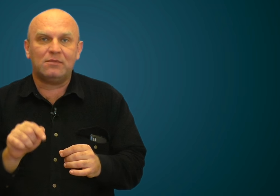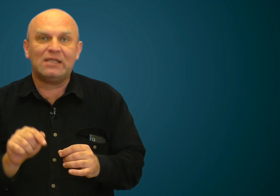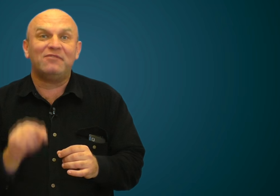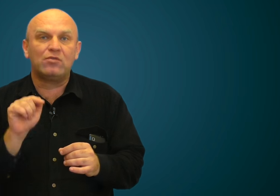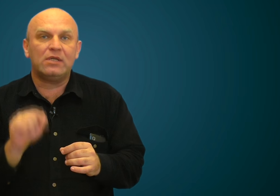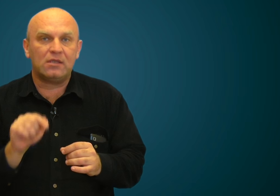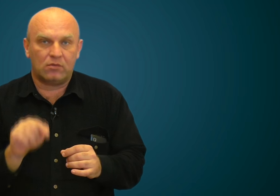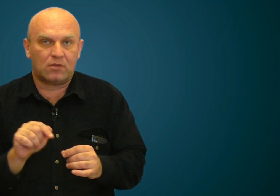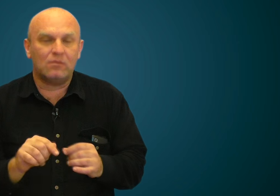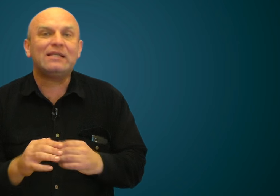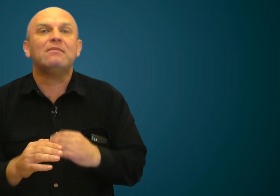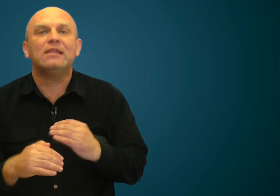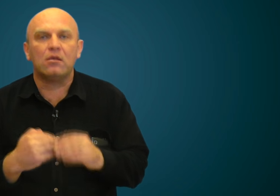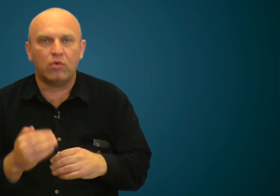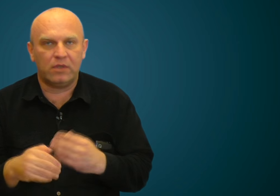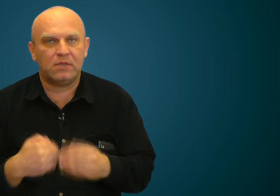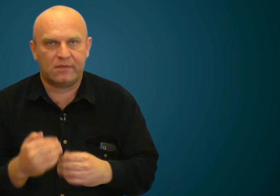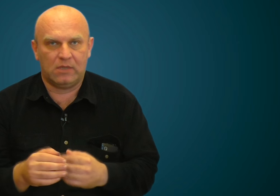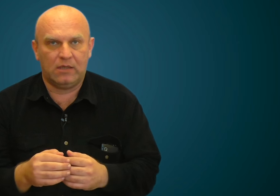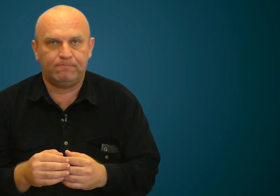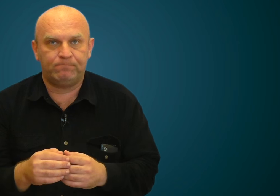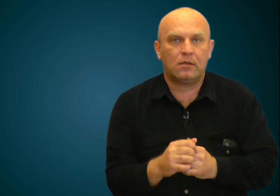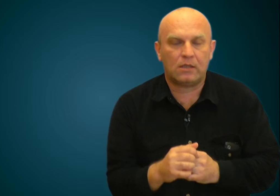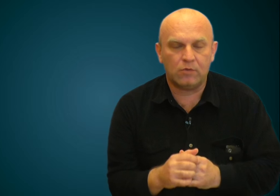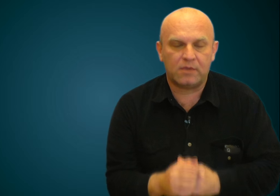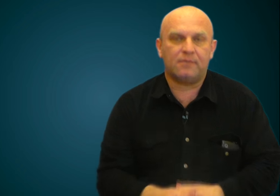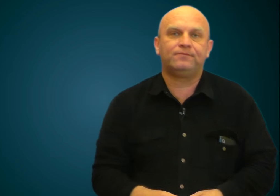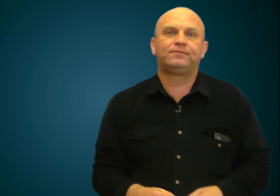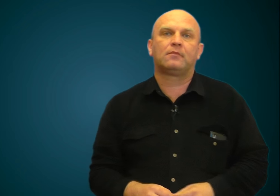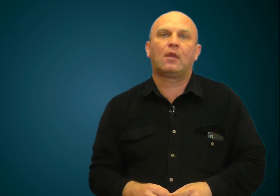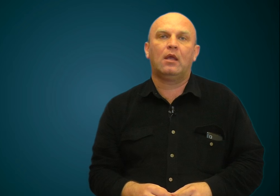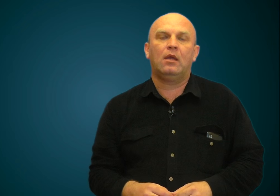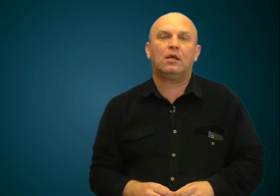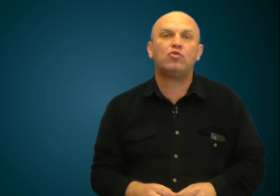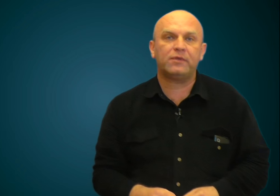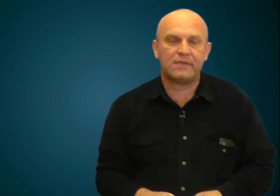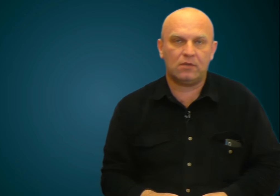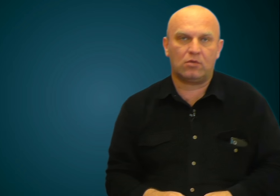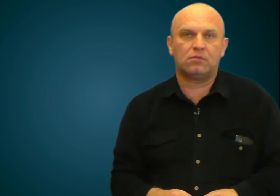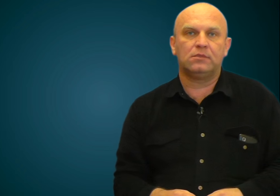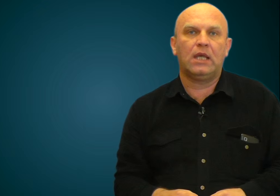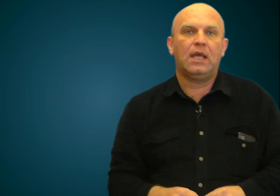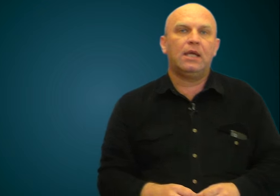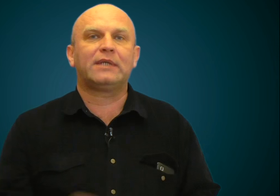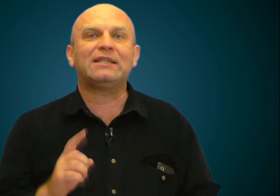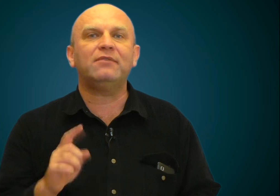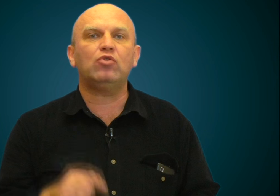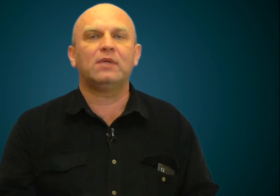деле визуализируют вашу мысль наиболее максимально. Таким образом, хочу подвести итог. Когда вы дома